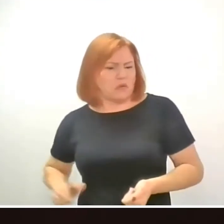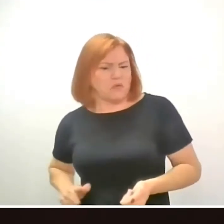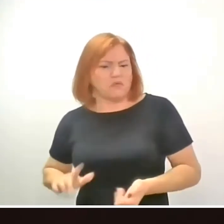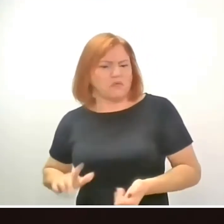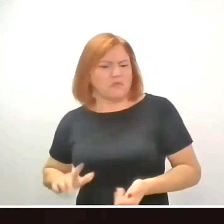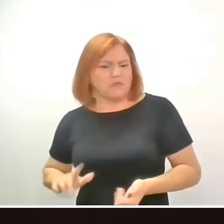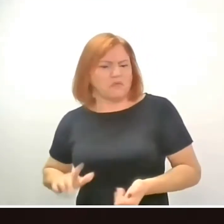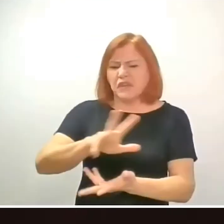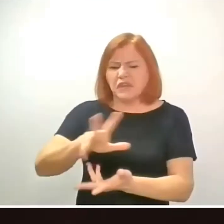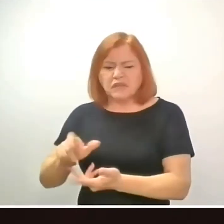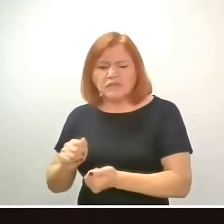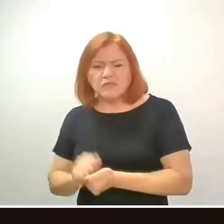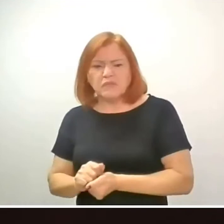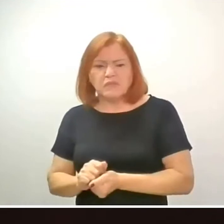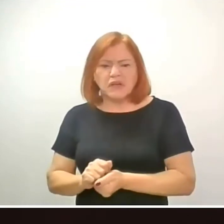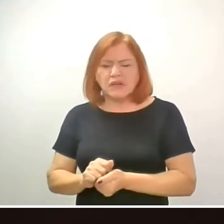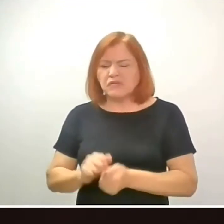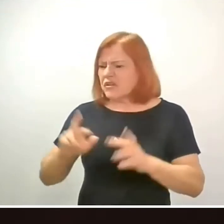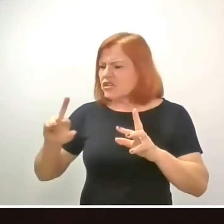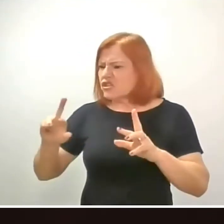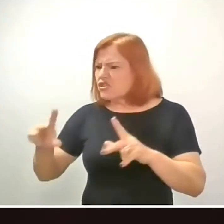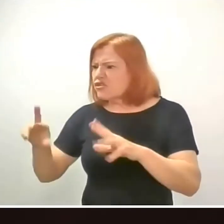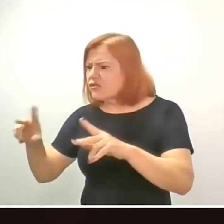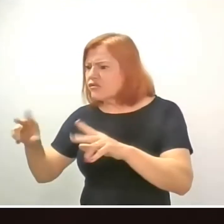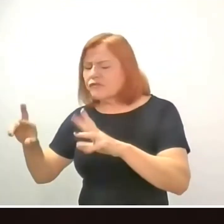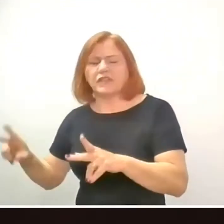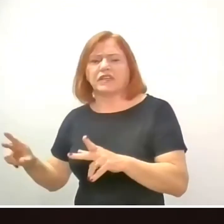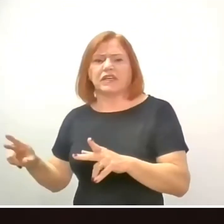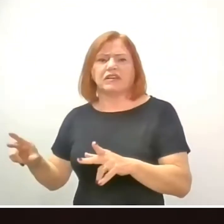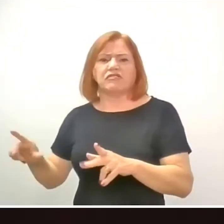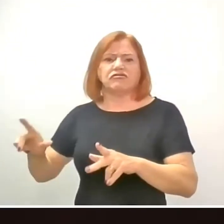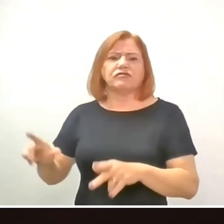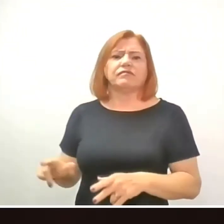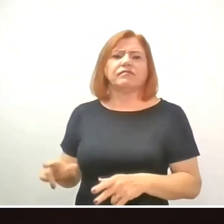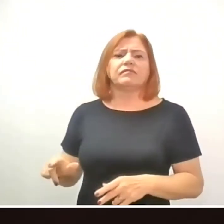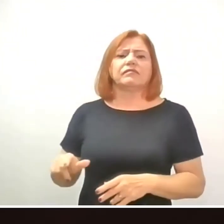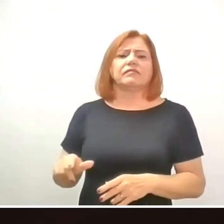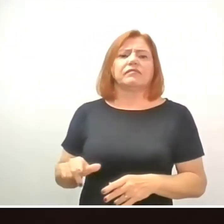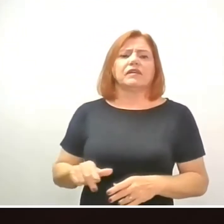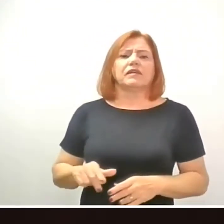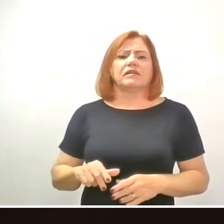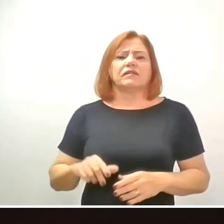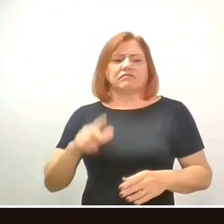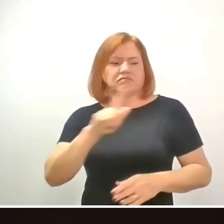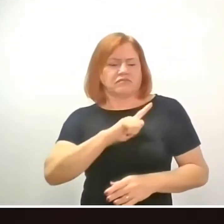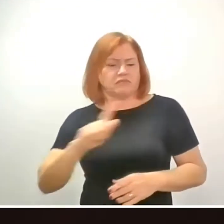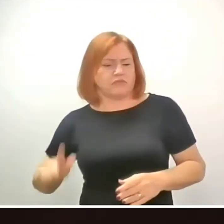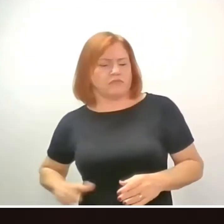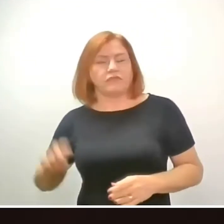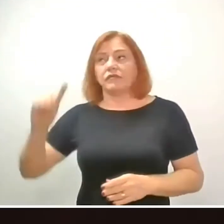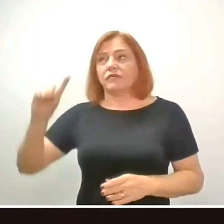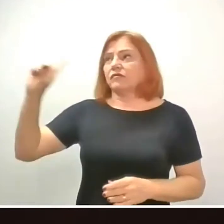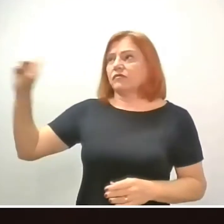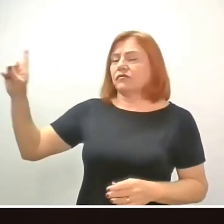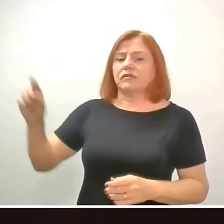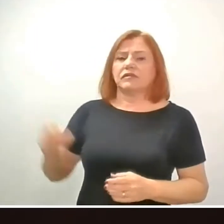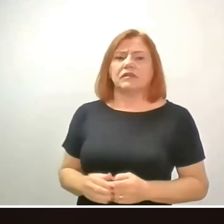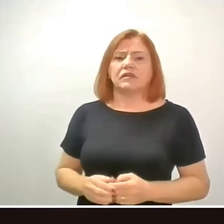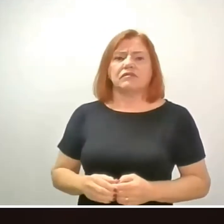de Deus. Então, assim, nessa mistura, a igreja começou a inchar, né? Aquela